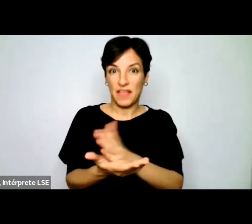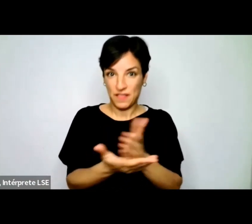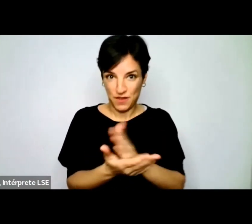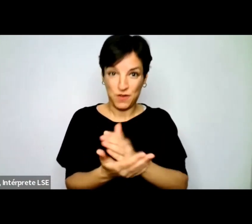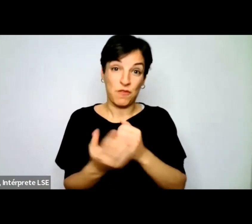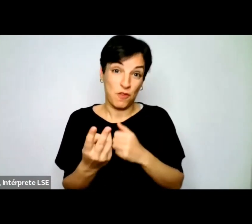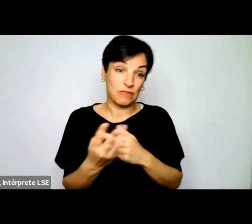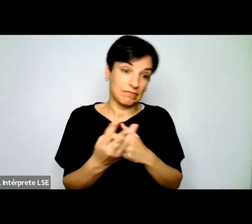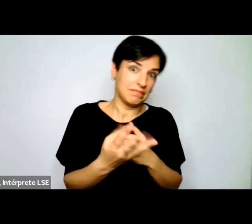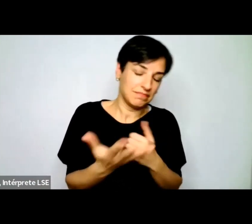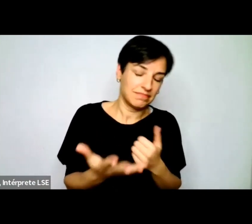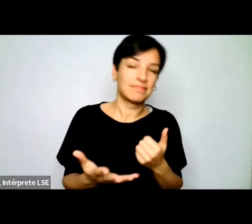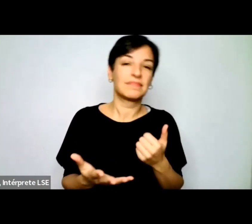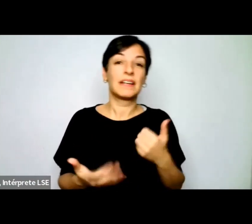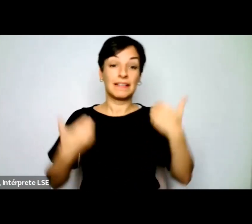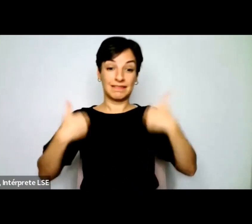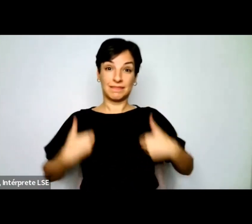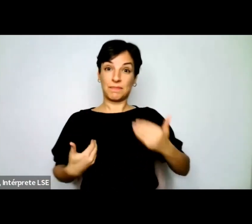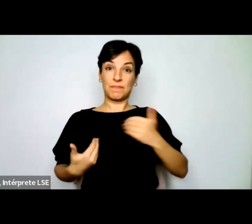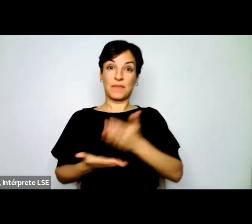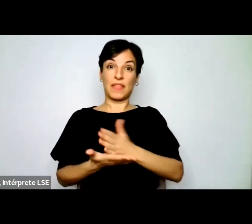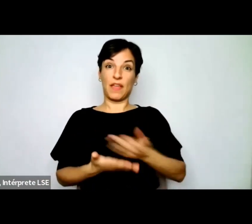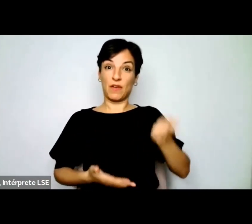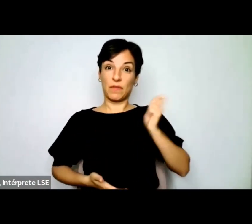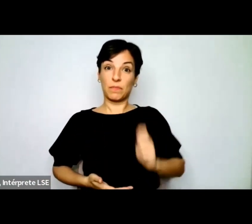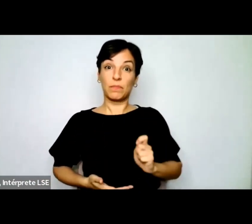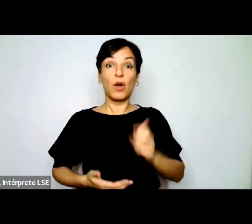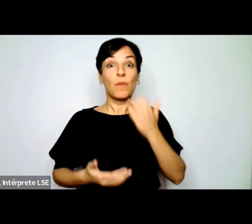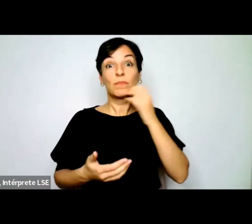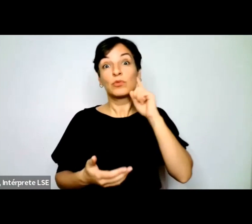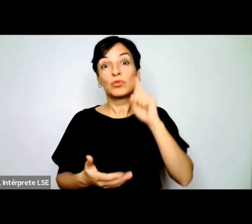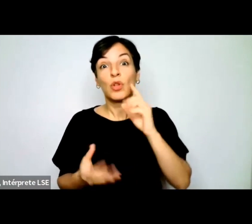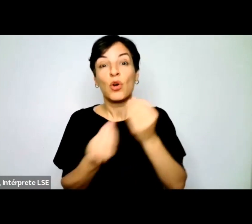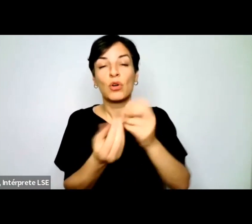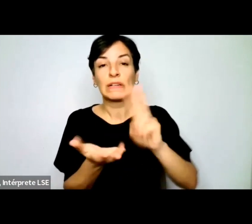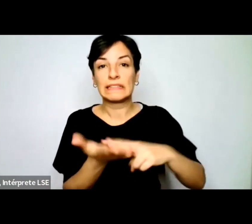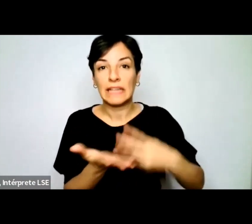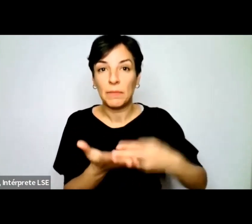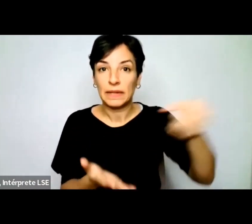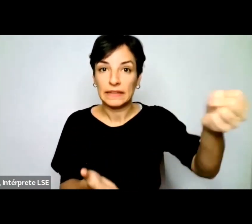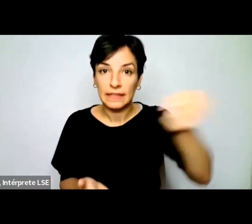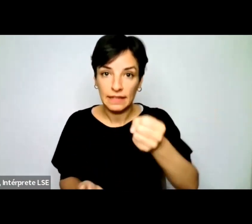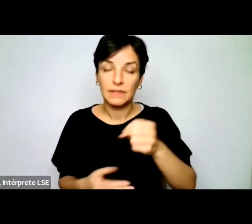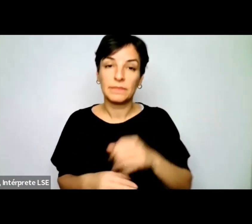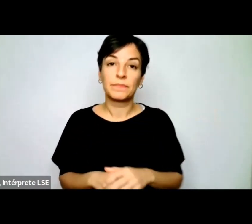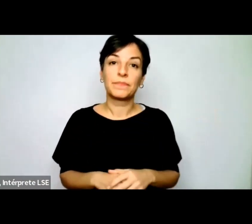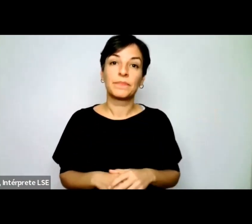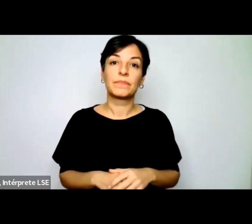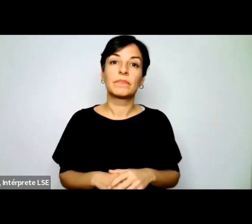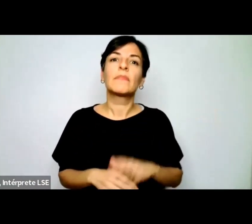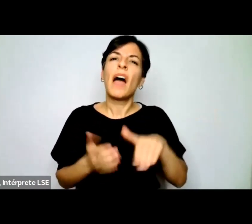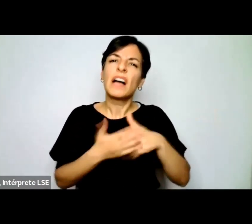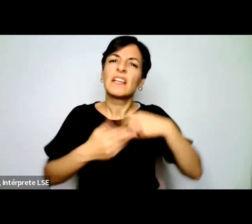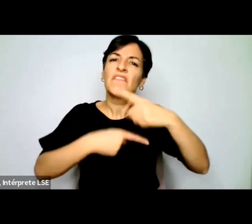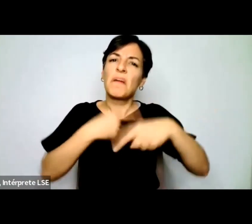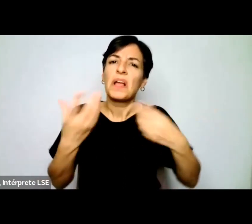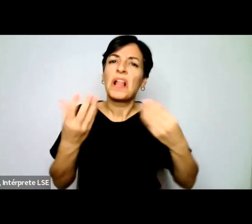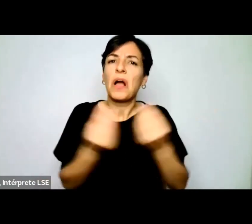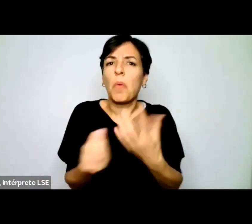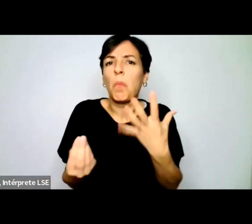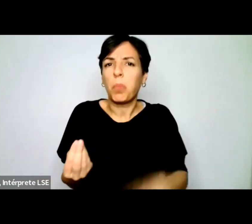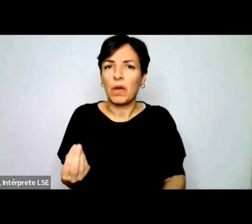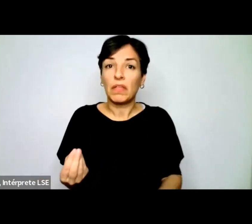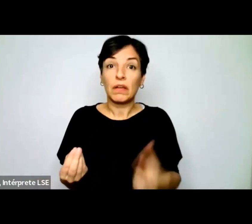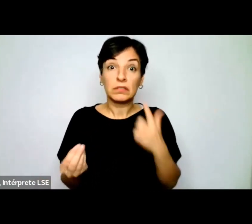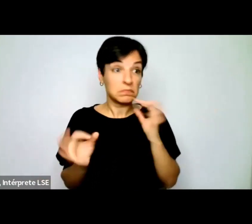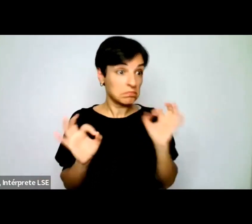persona mediadora y en su caso pues un intérprete. Podría acompañaros, si fuera el caso, también a algún familiar. Si nadie se opone,